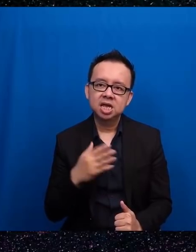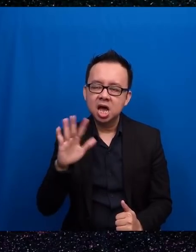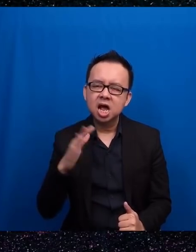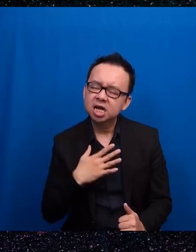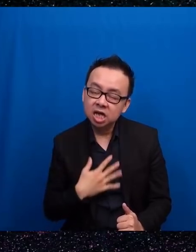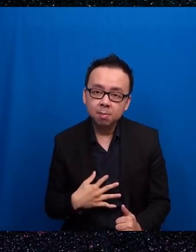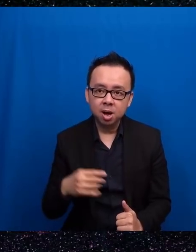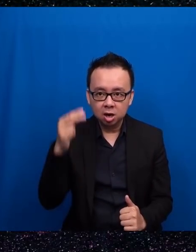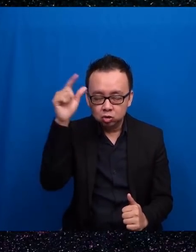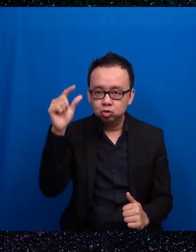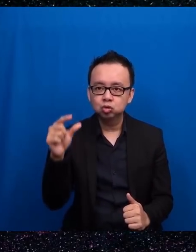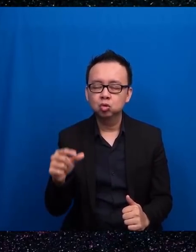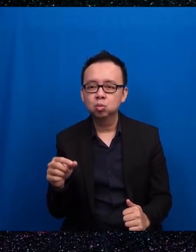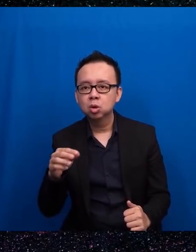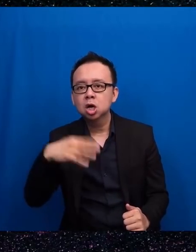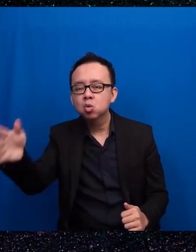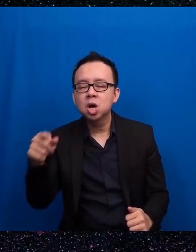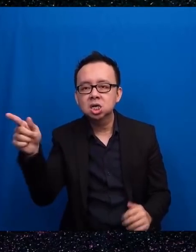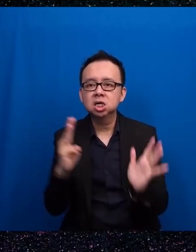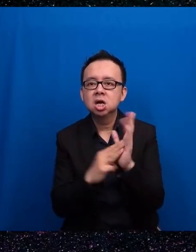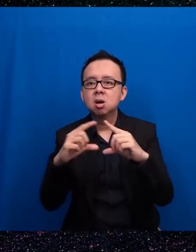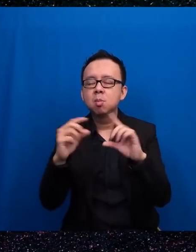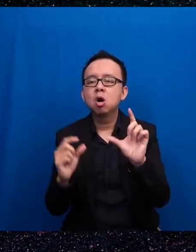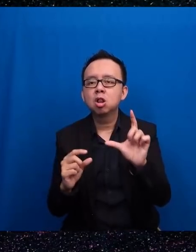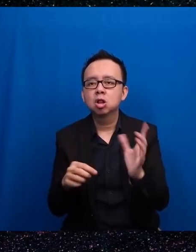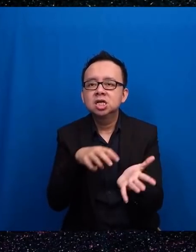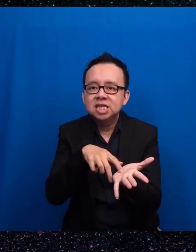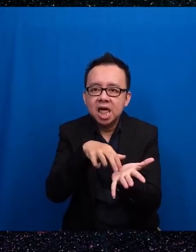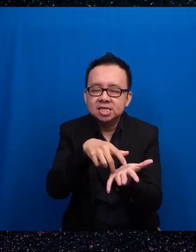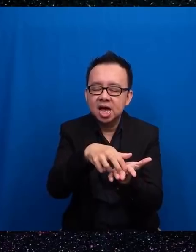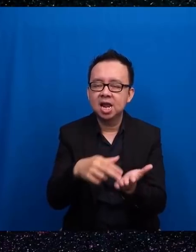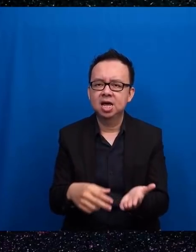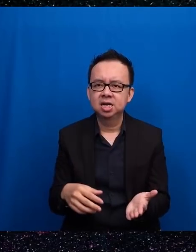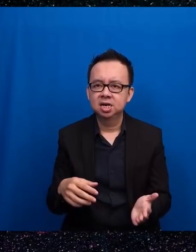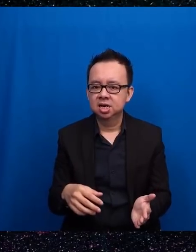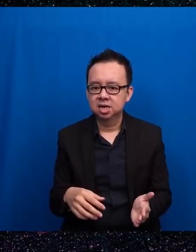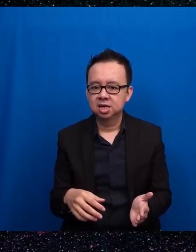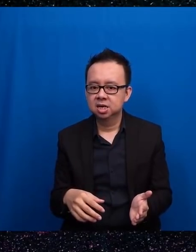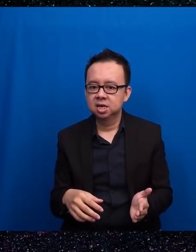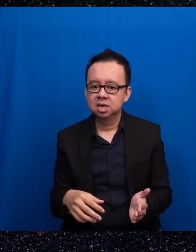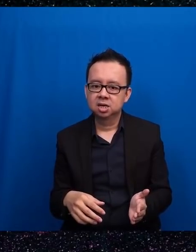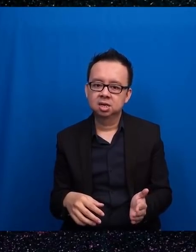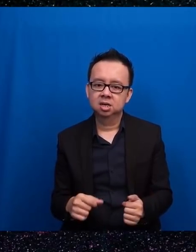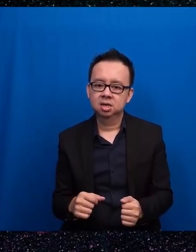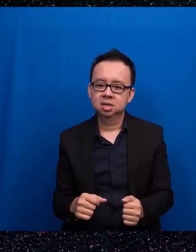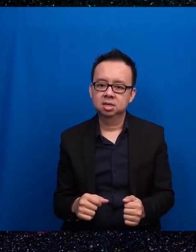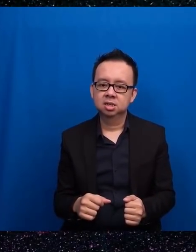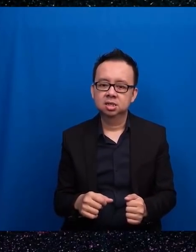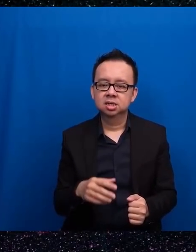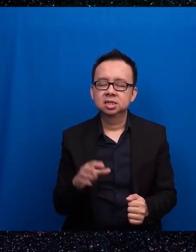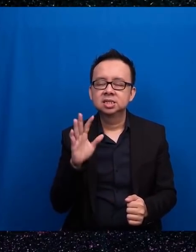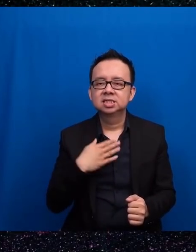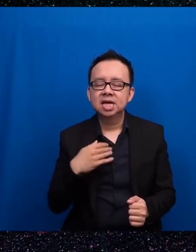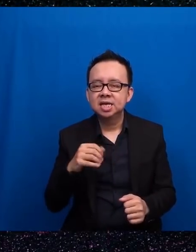untuk ketemu, untuk pergi ke mall katakan. Untuk saya jalan-jalan, gak perlu beli sesuatu, gak perlu makan yang enak. Saya bisa